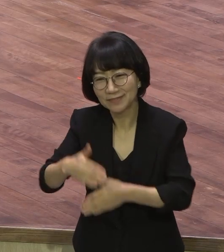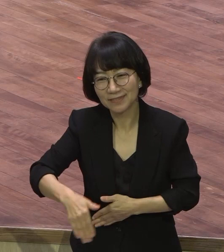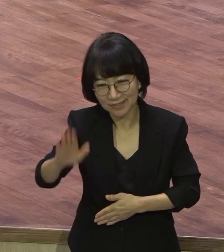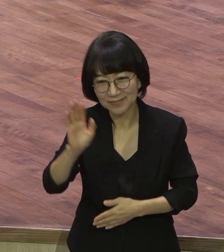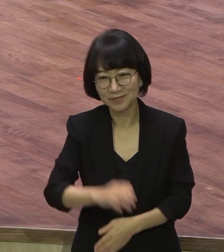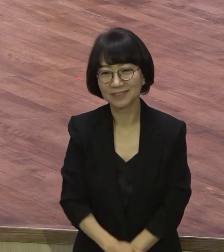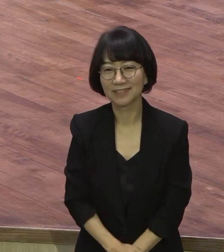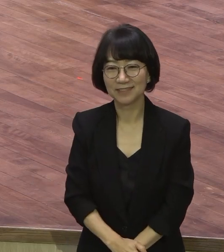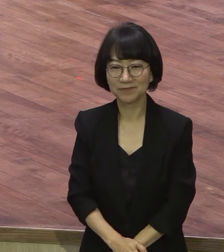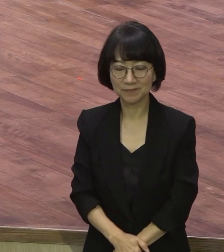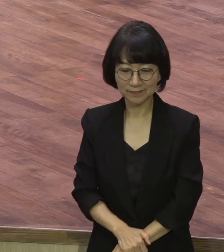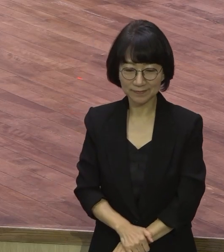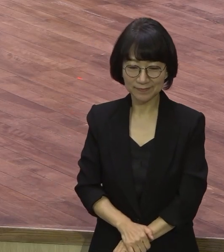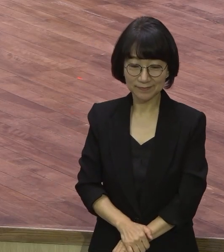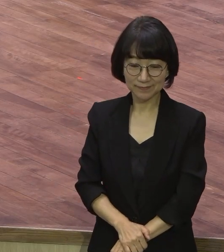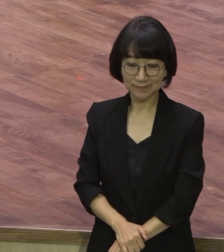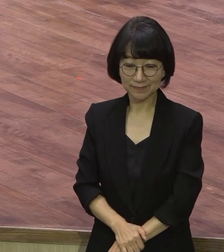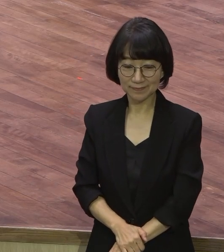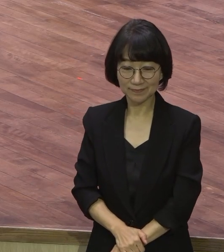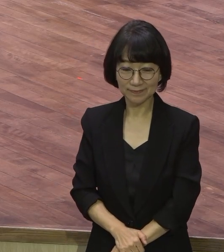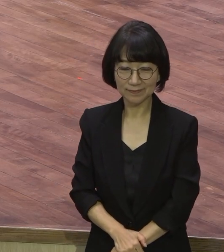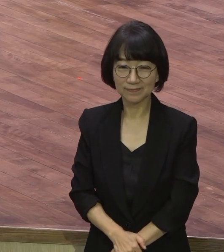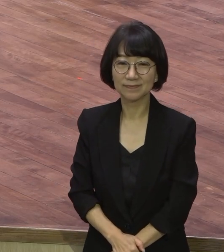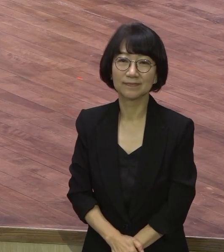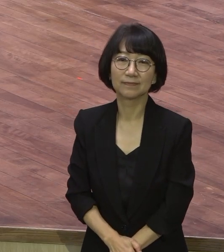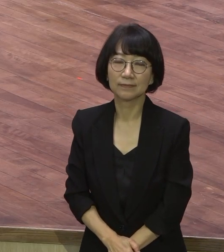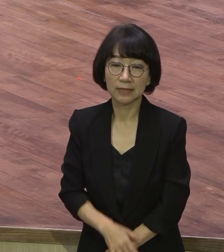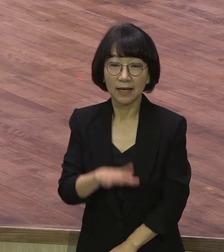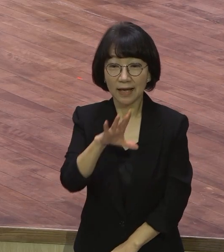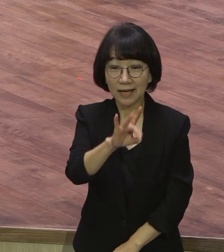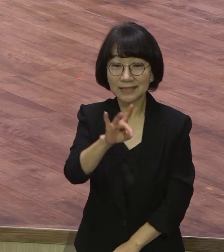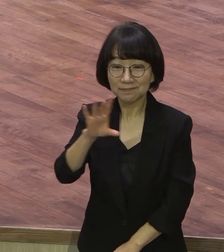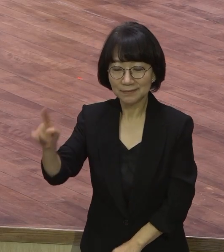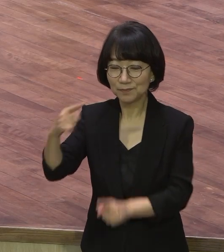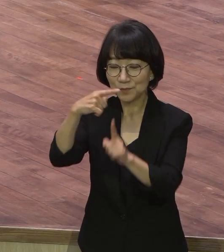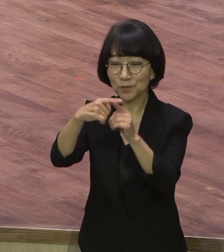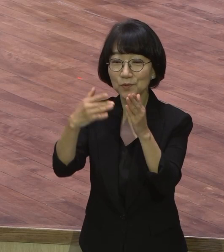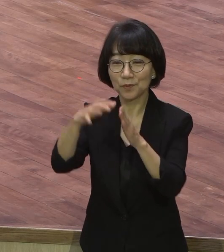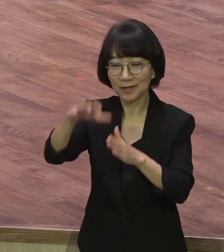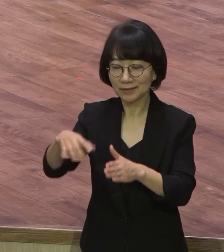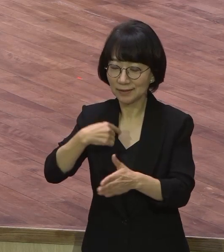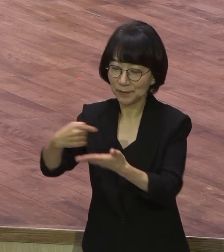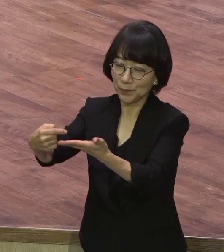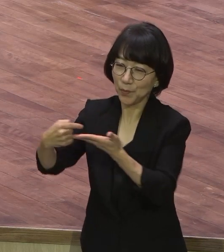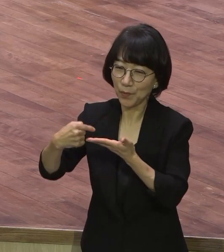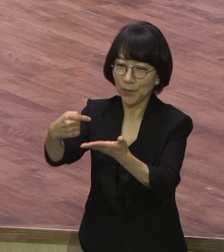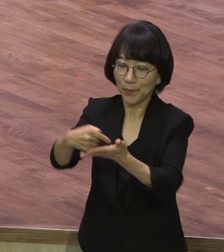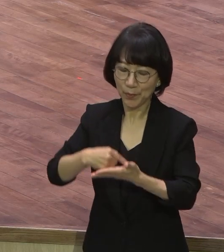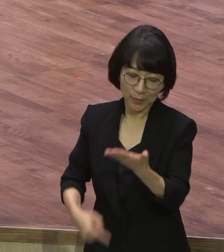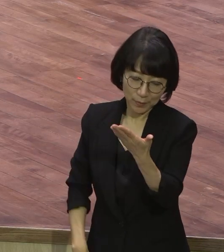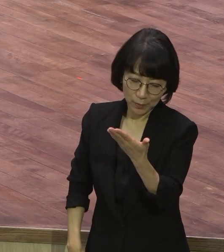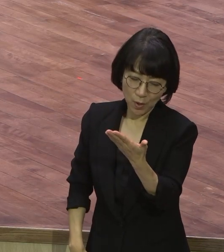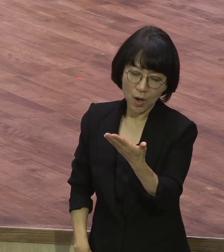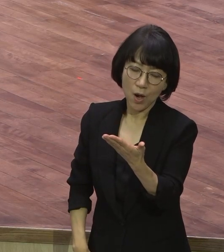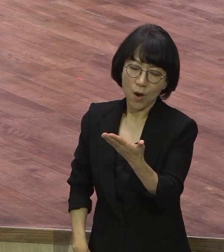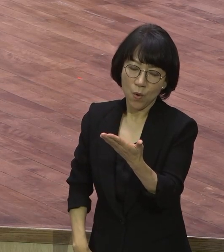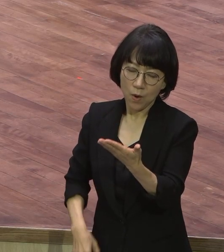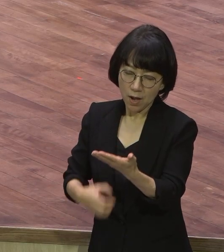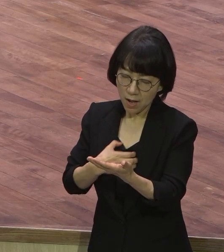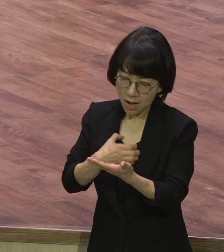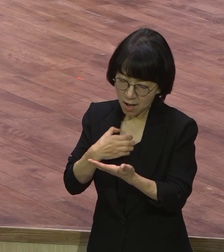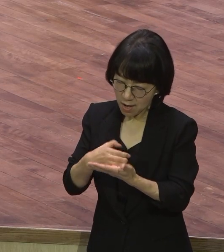훨씬 나은 분들 많아요. 내가 은혜 받고 받을 때마다 내가 은혜를 더 많이 받을 때 야 나보다 낫네. 단일 목사보다